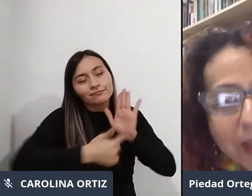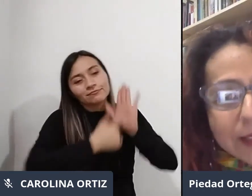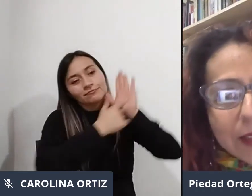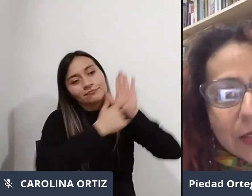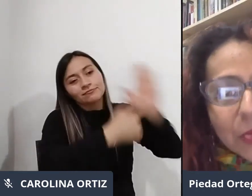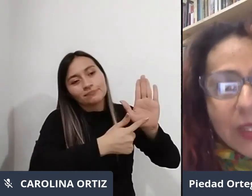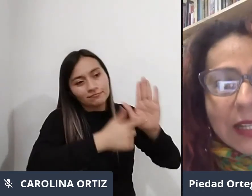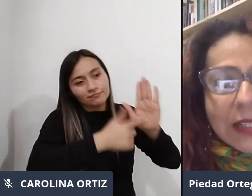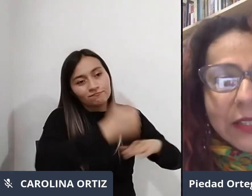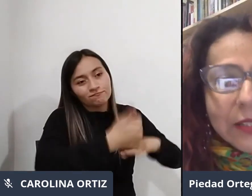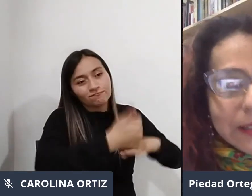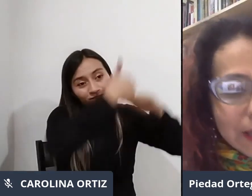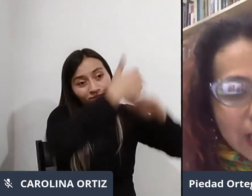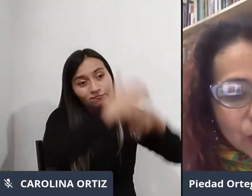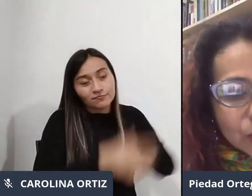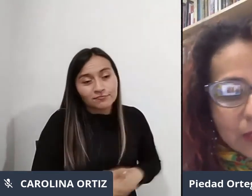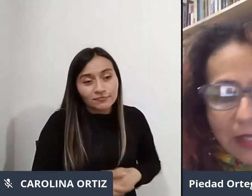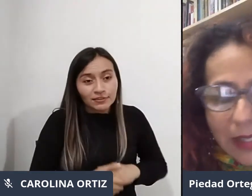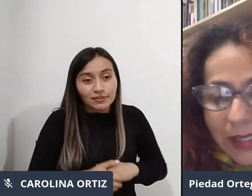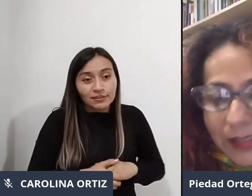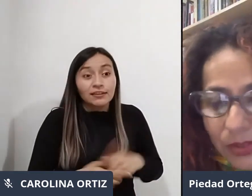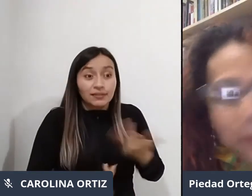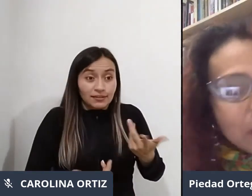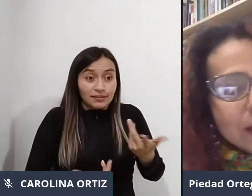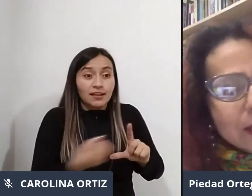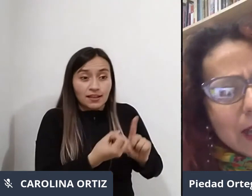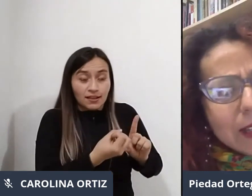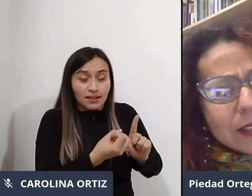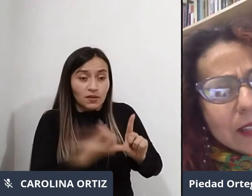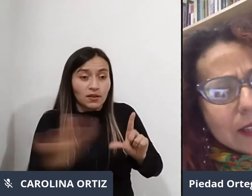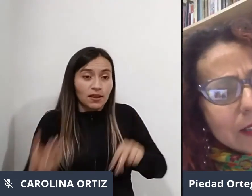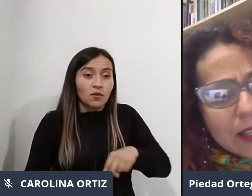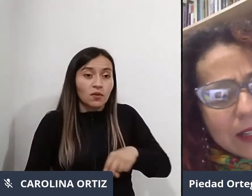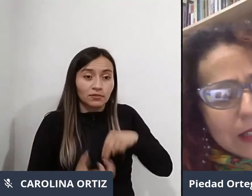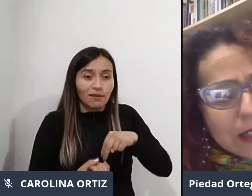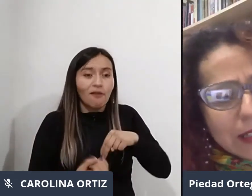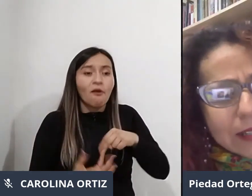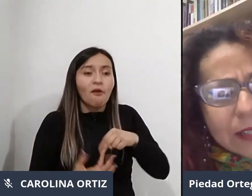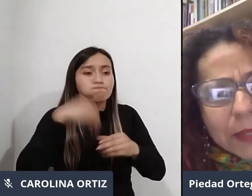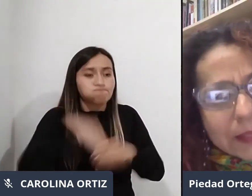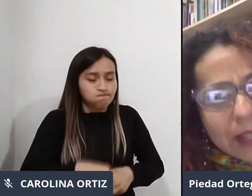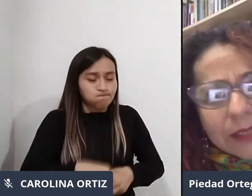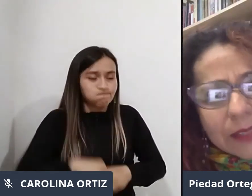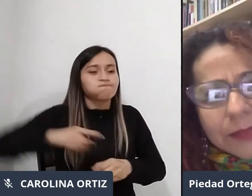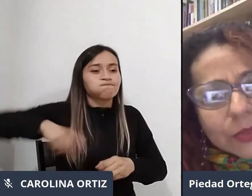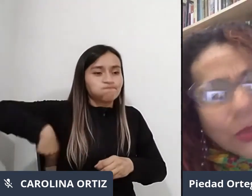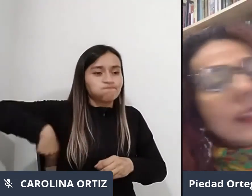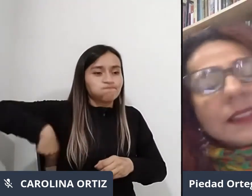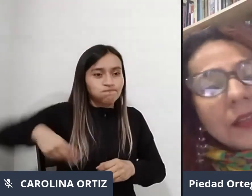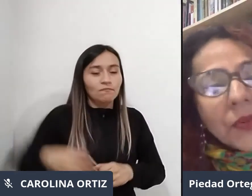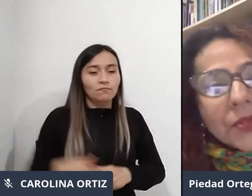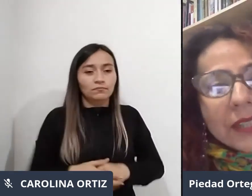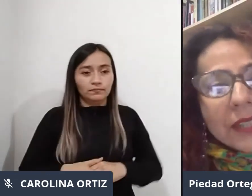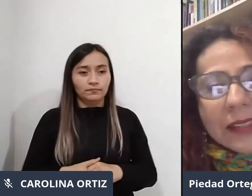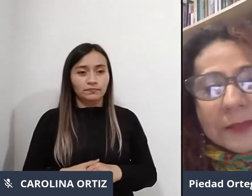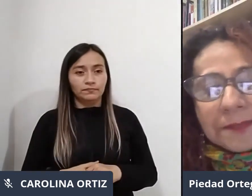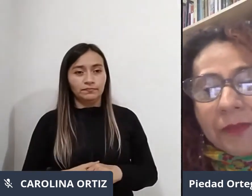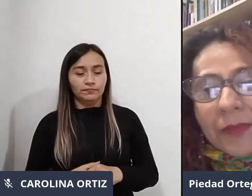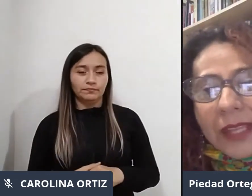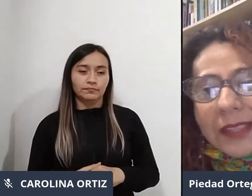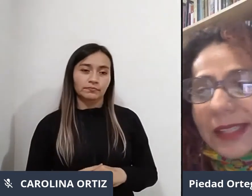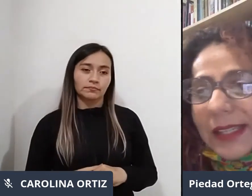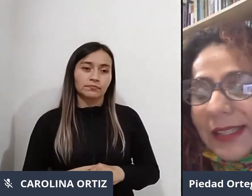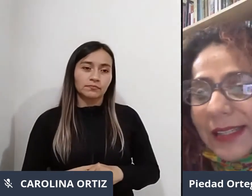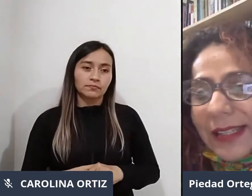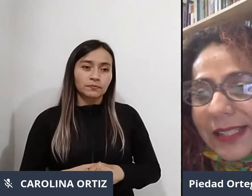popular está en la escuela y si algo, estos aprendizajes en estas ventanas virtuales tan forzadas,